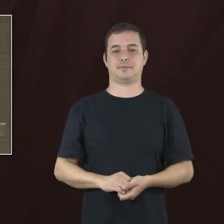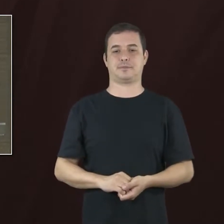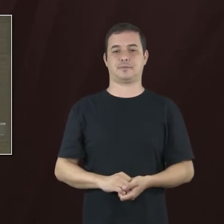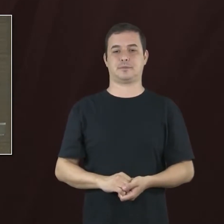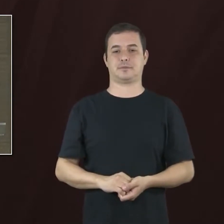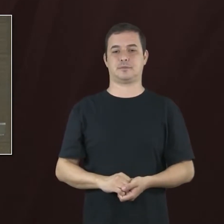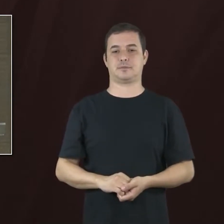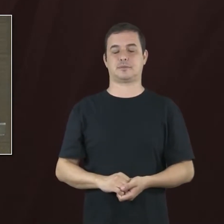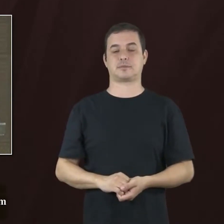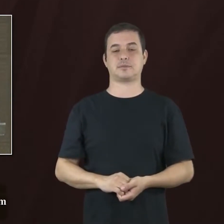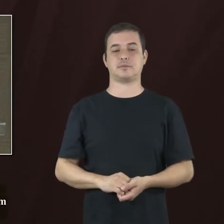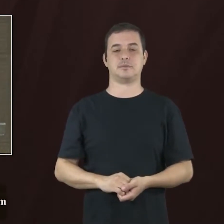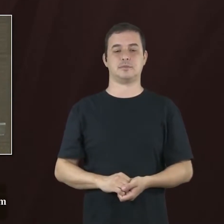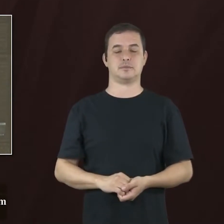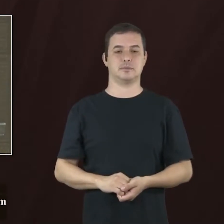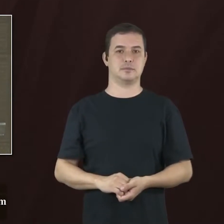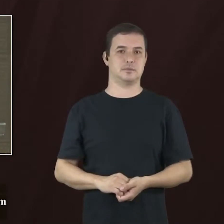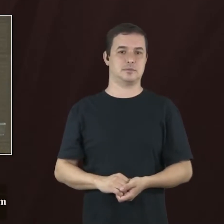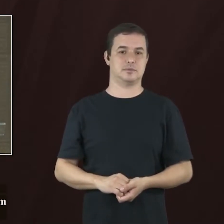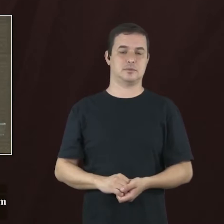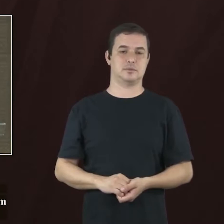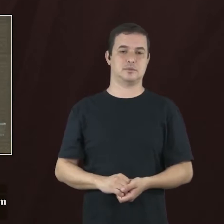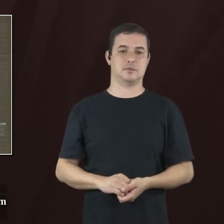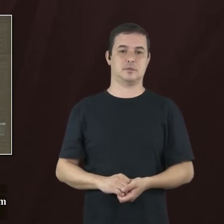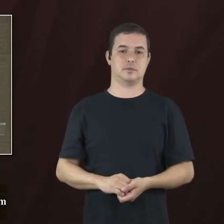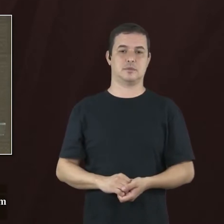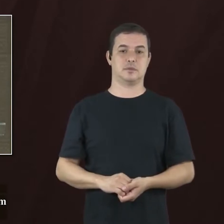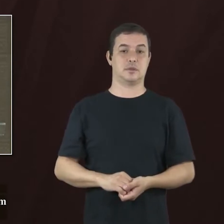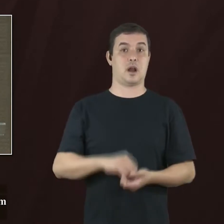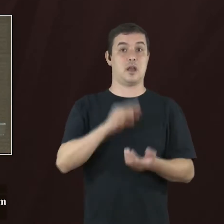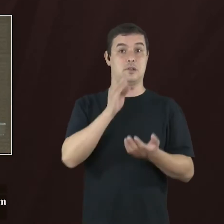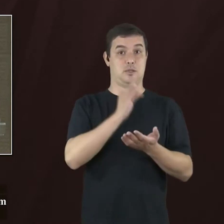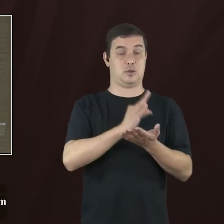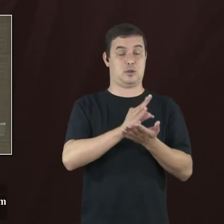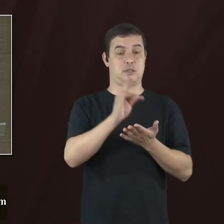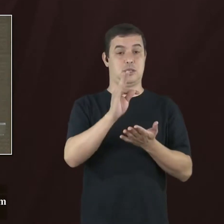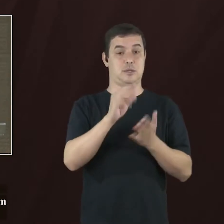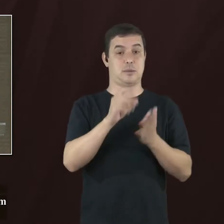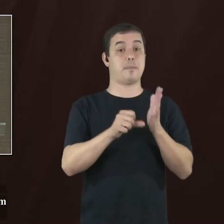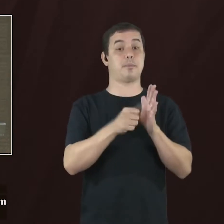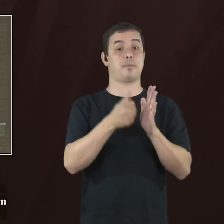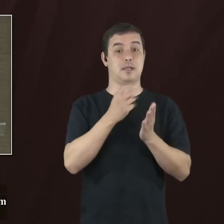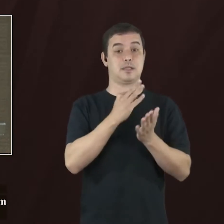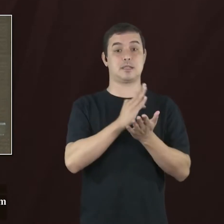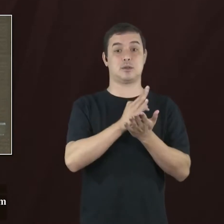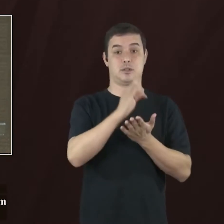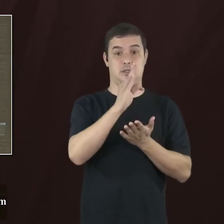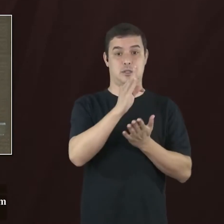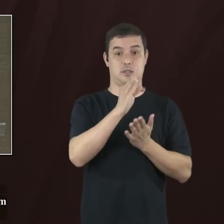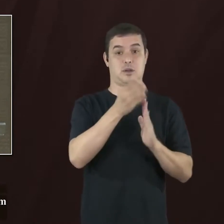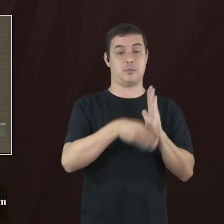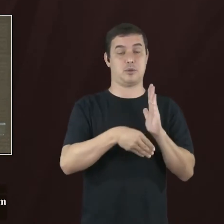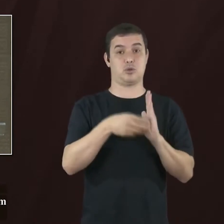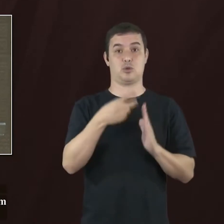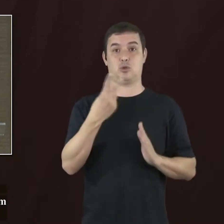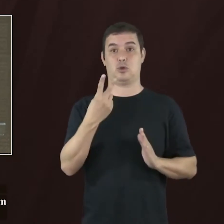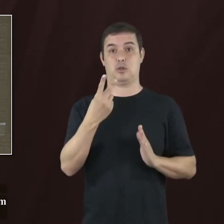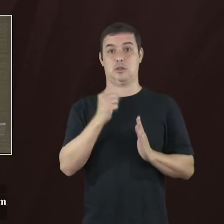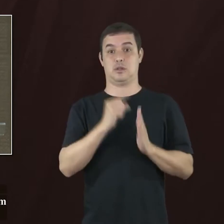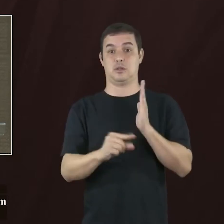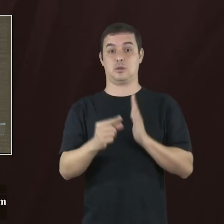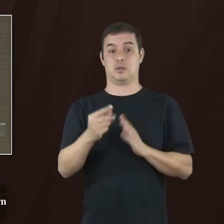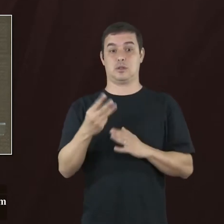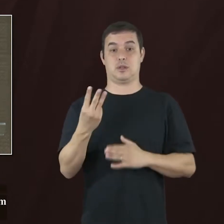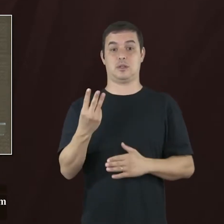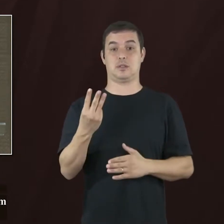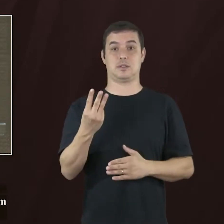3 diz assim: pois a nossa exortação, eu gosto muito desse versículo, viu, irmãos? Eu leio sempre justamente para uma advertência minha